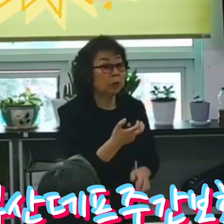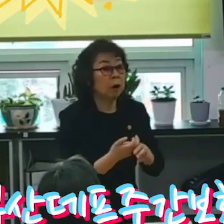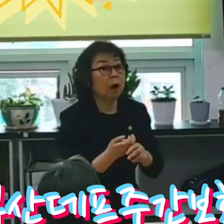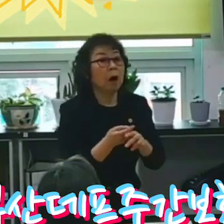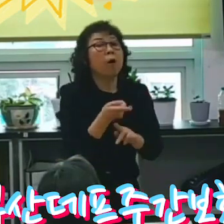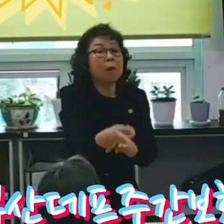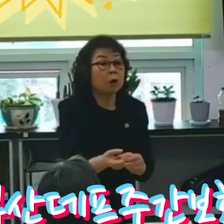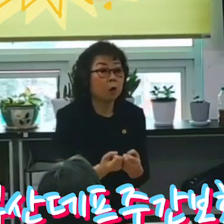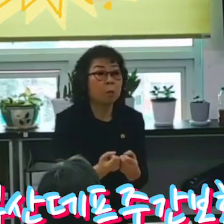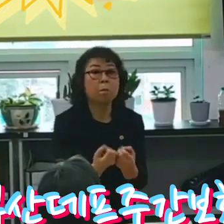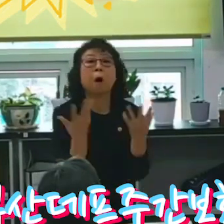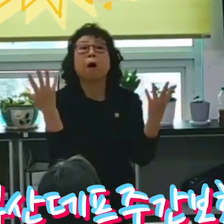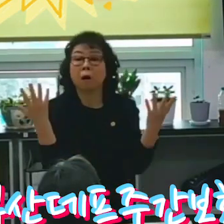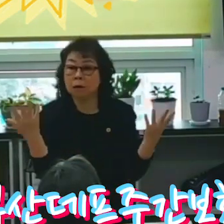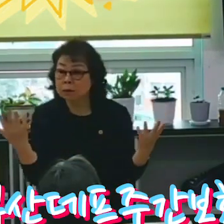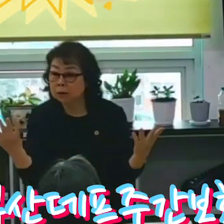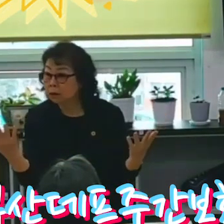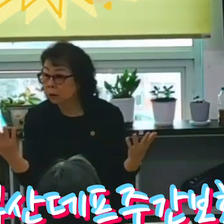밖으로 나와요.